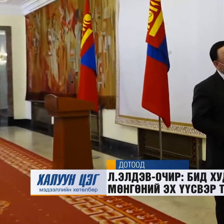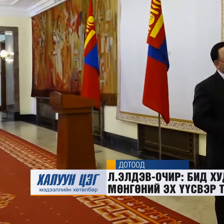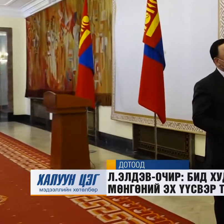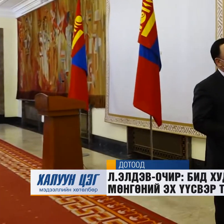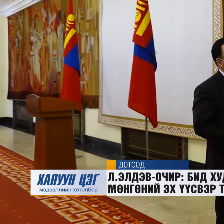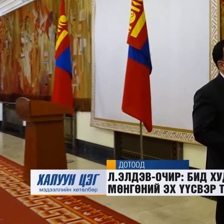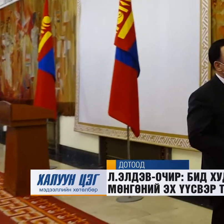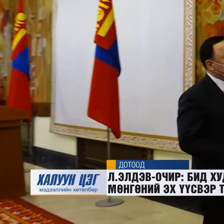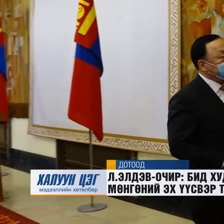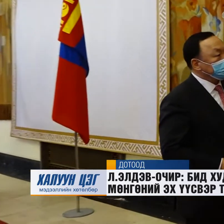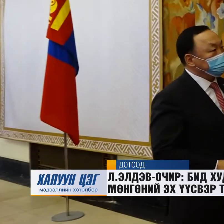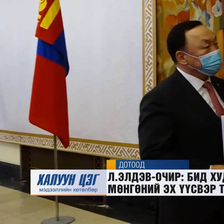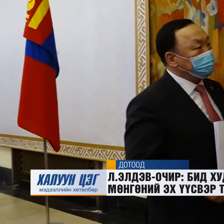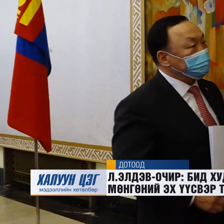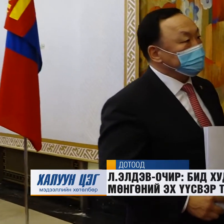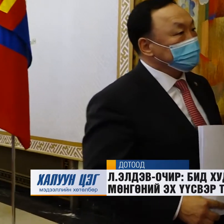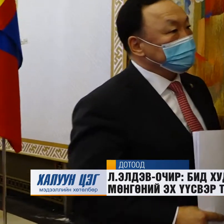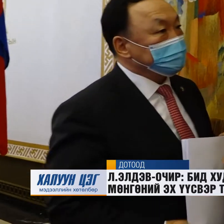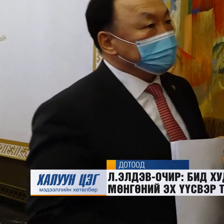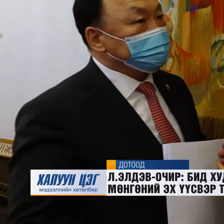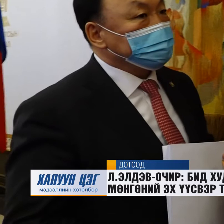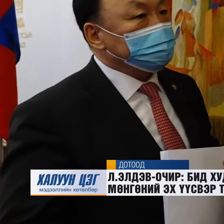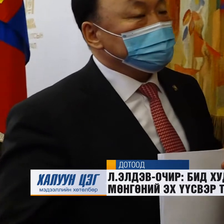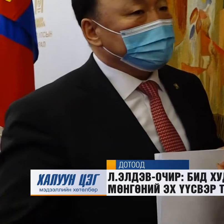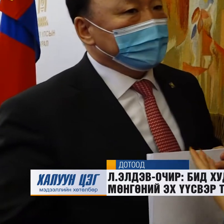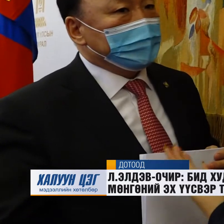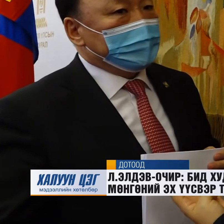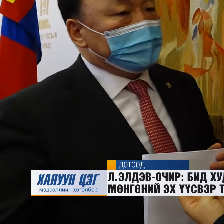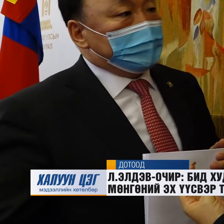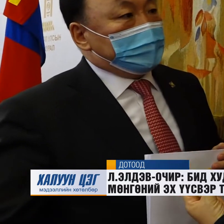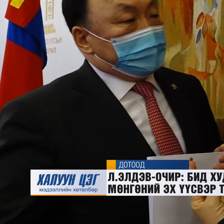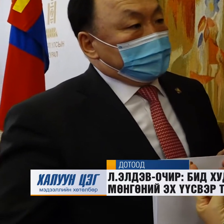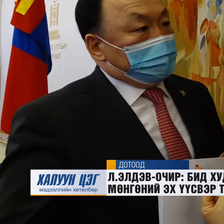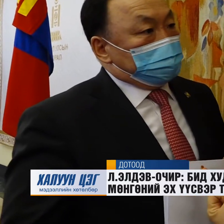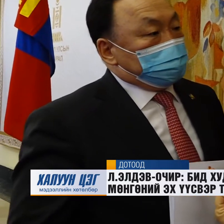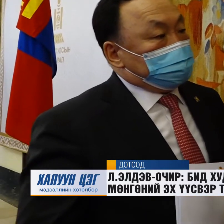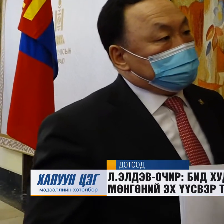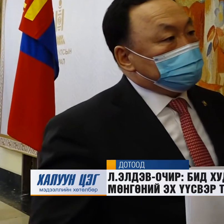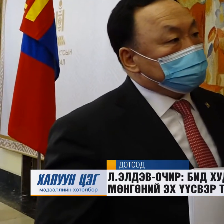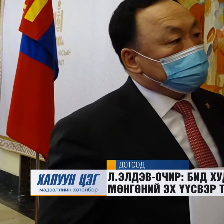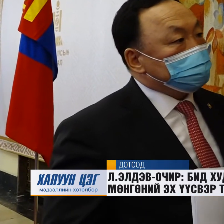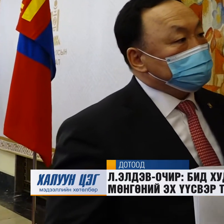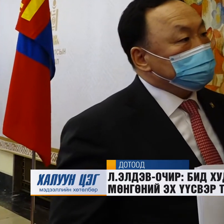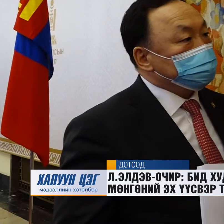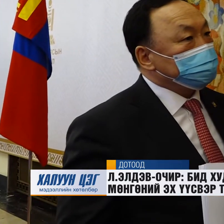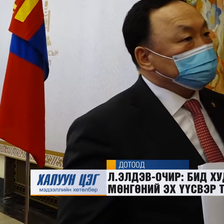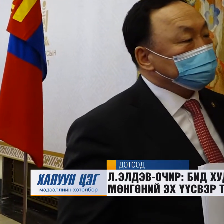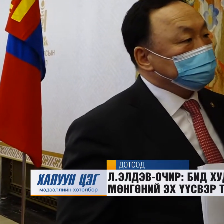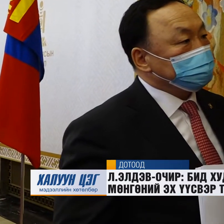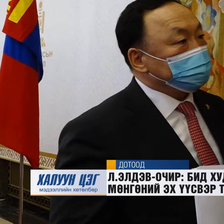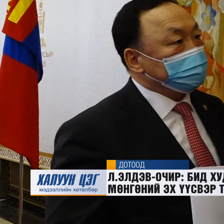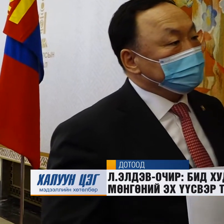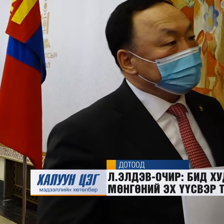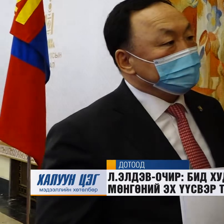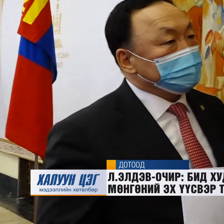одоо бол нөгөө зах зээлийн ханш нь болохоор зэрэг нэг 50-60 мянган төгрөгтэй байгаа юм шиг байна тий. За энэ дээр 20 мянган төгрөгийн татаас нэмэхээр за бараг цаалах юм бол шүү дээ 1